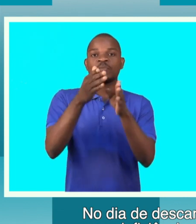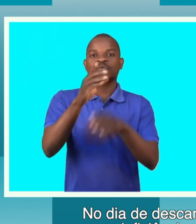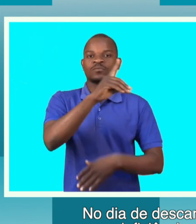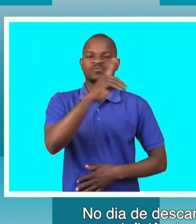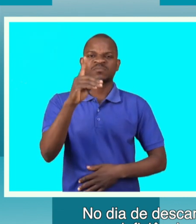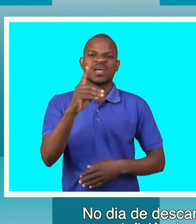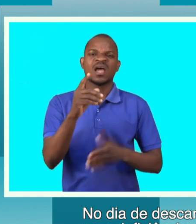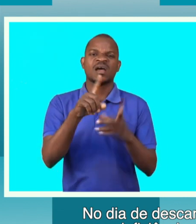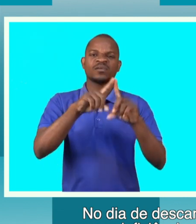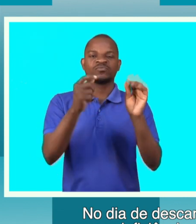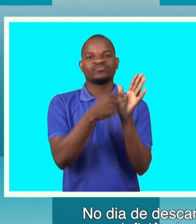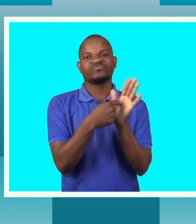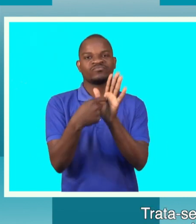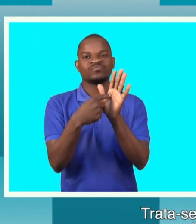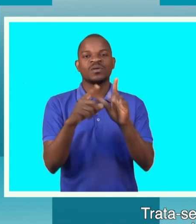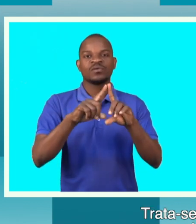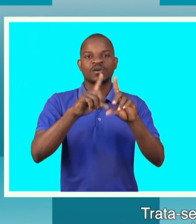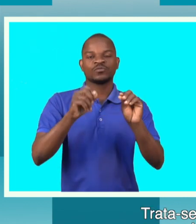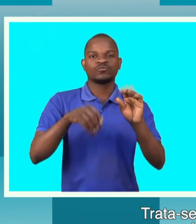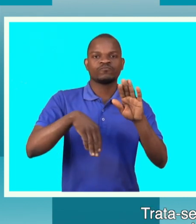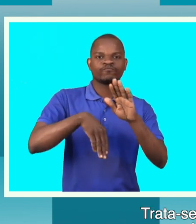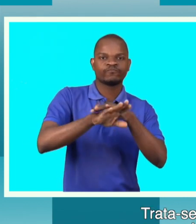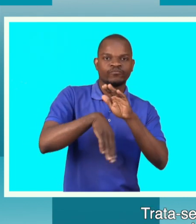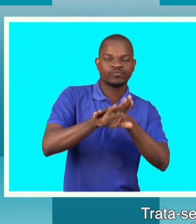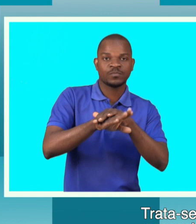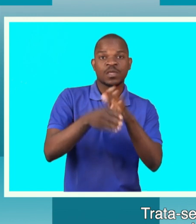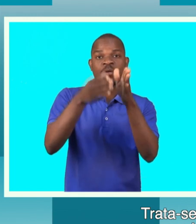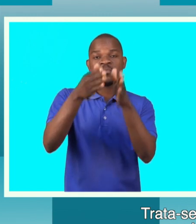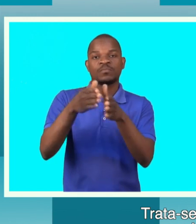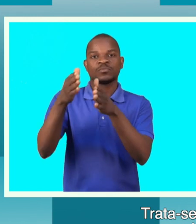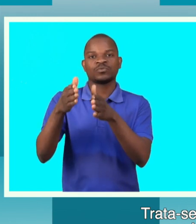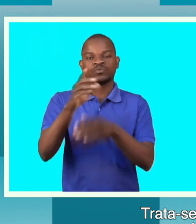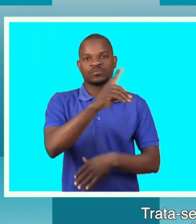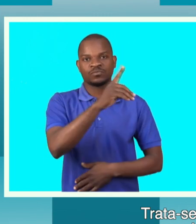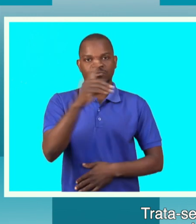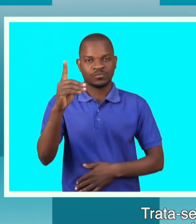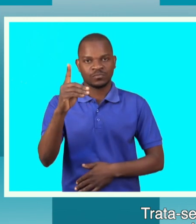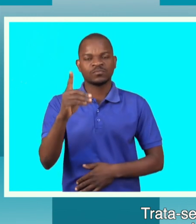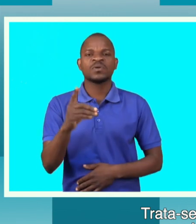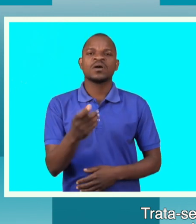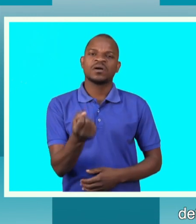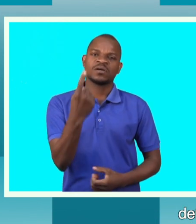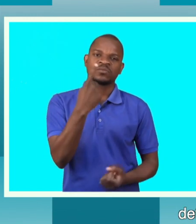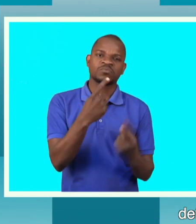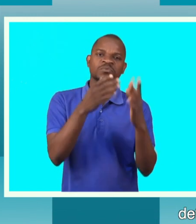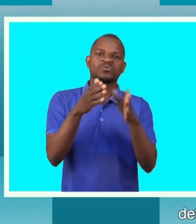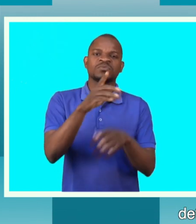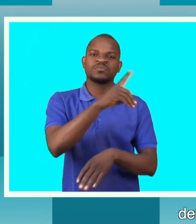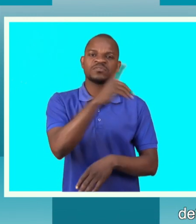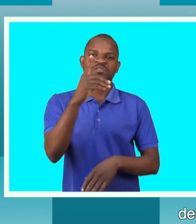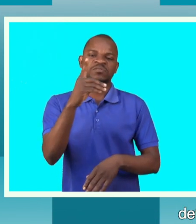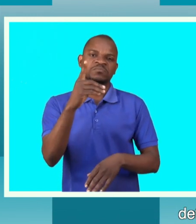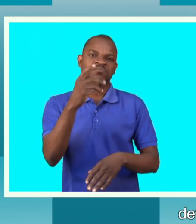de caráter demonstrativo. Trata-se do futsal para crianças com necessidades educativas especiais, algumas